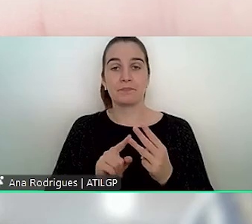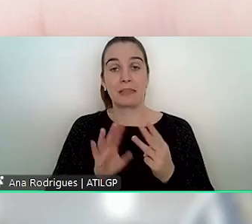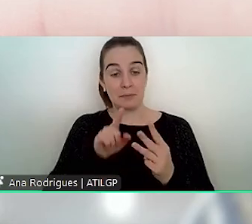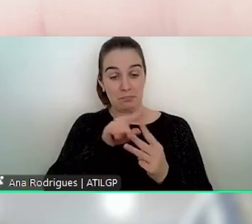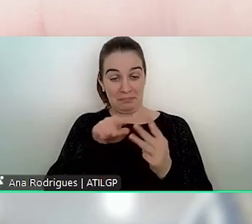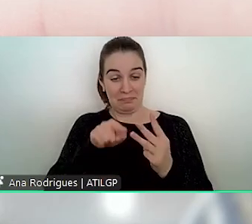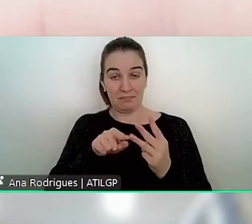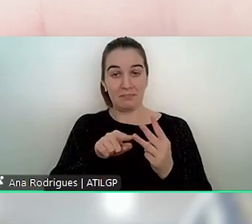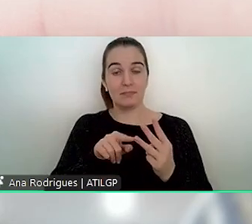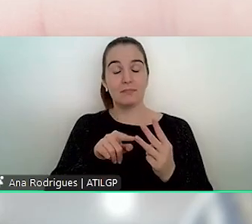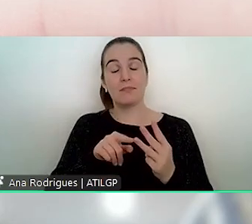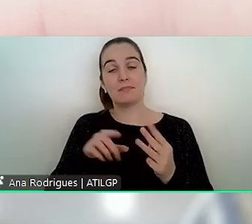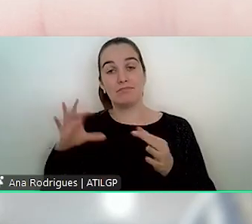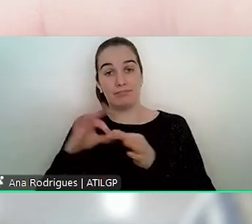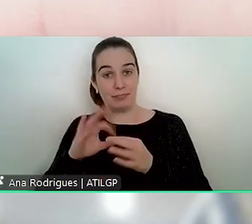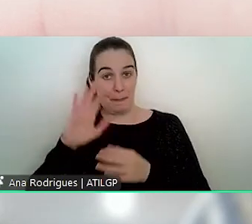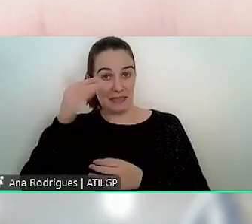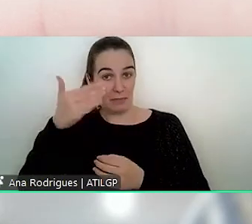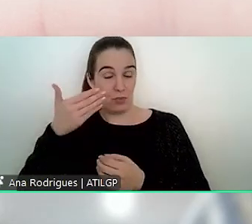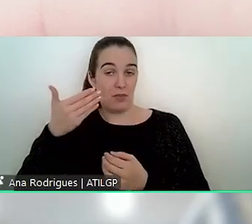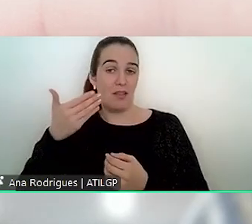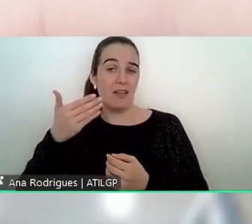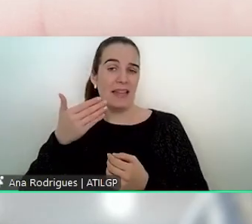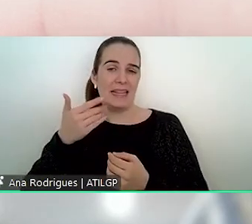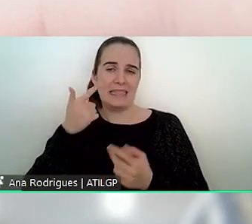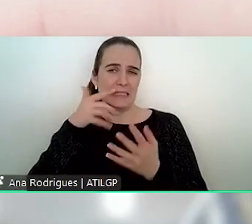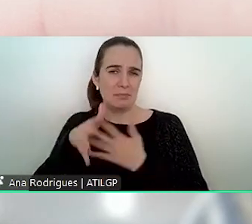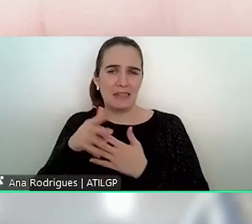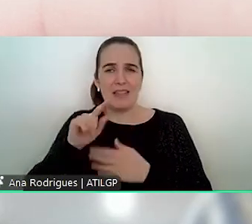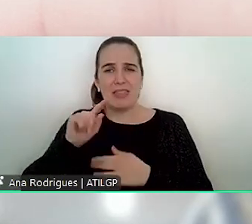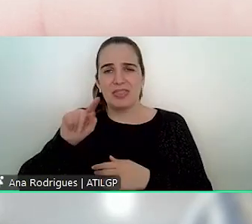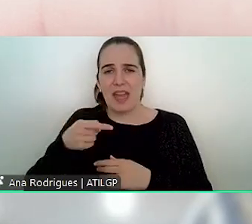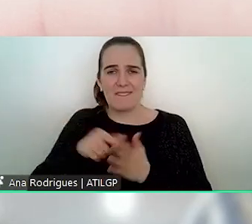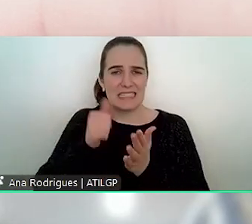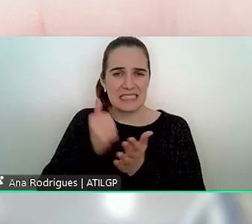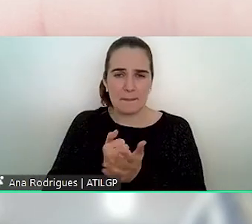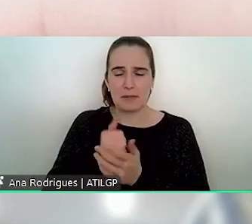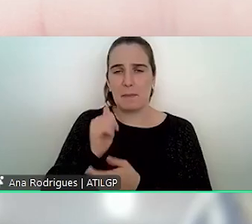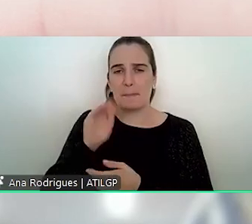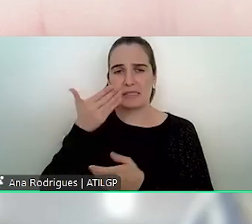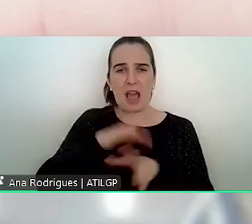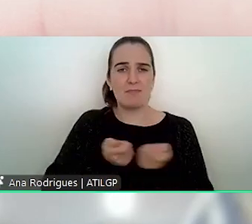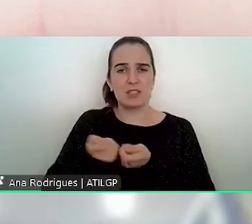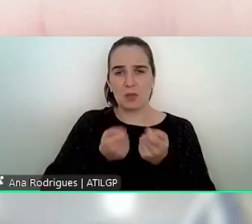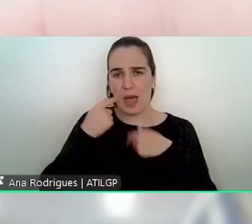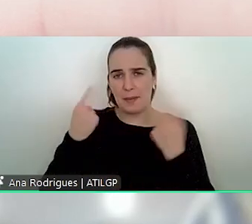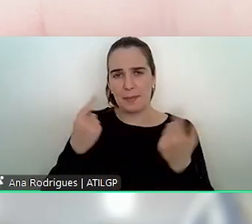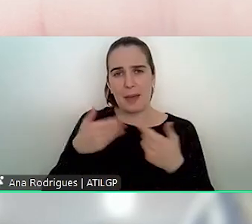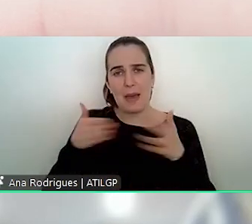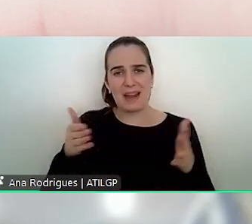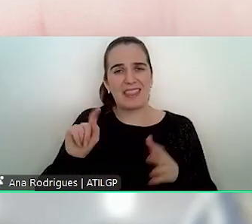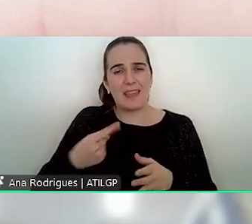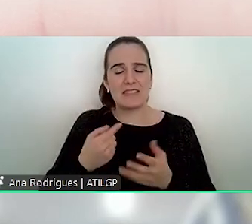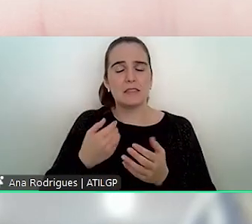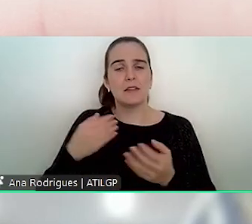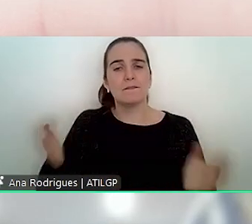um princípio que tem que estar presente do ponto de vista da governação pública e para promover a qualidade da